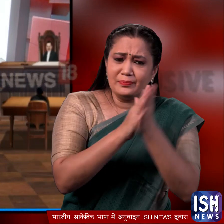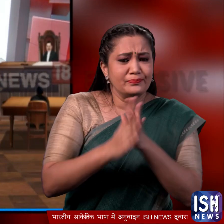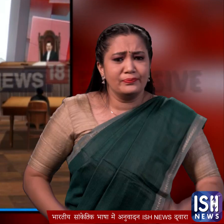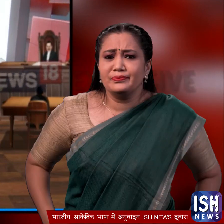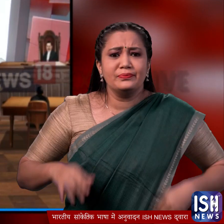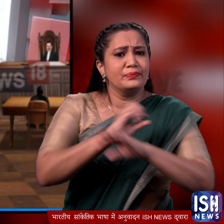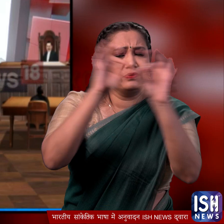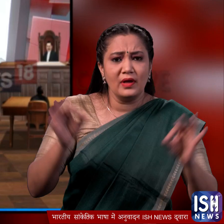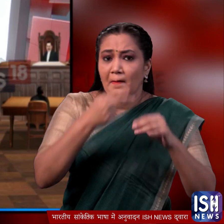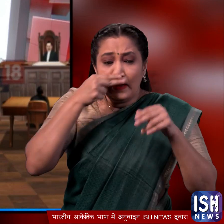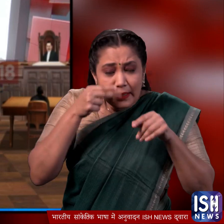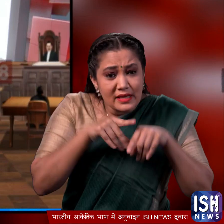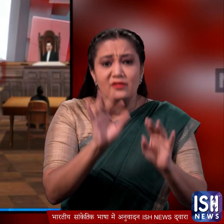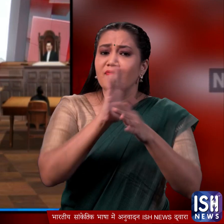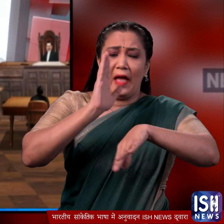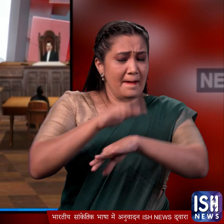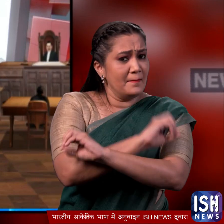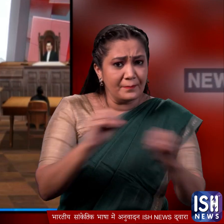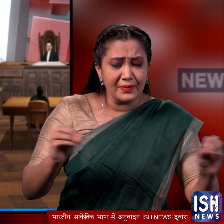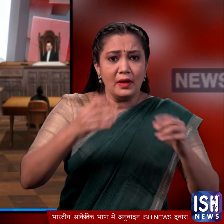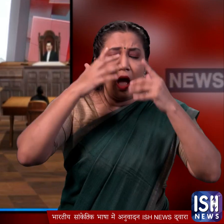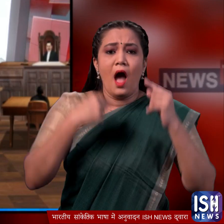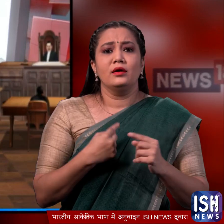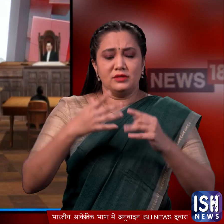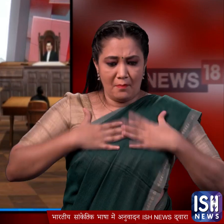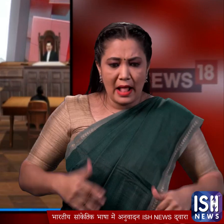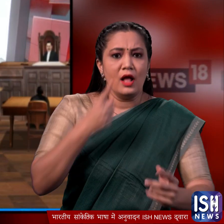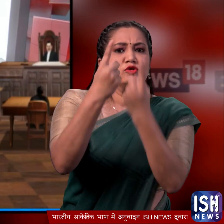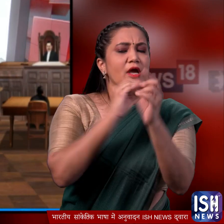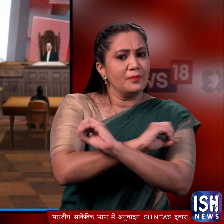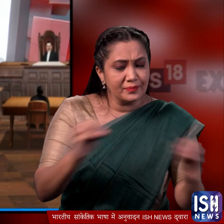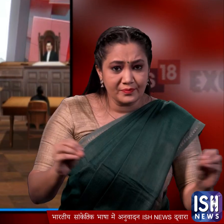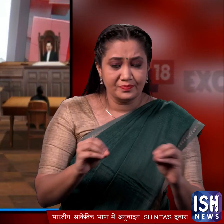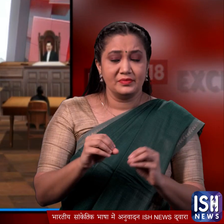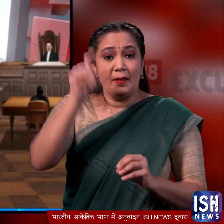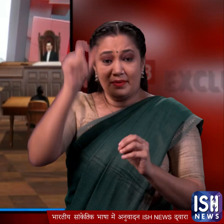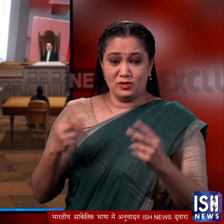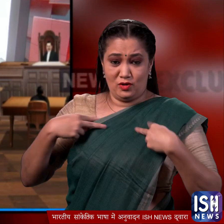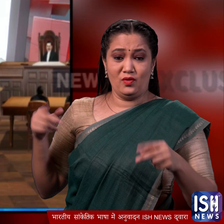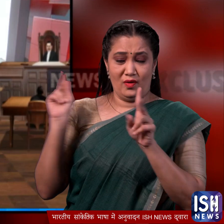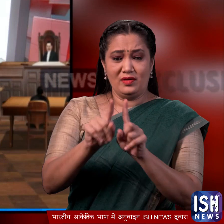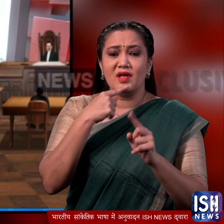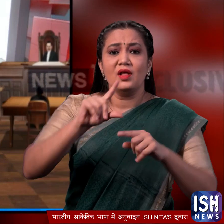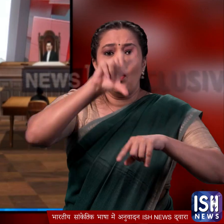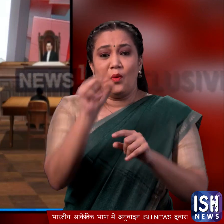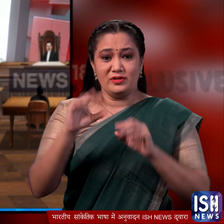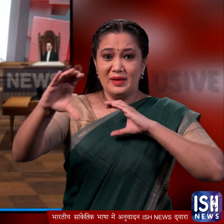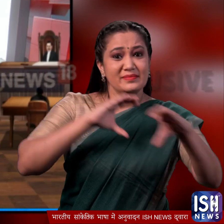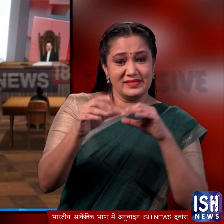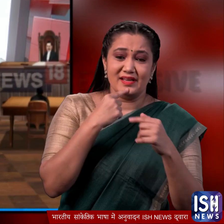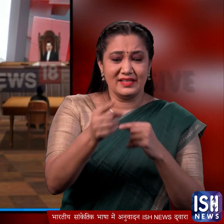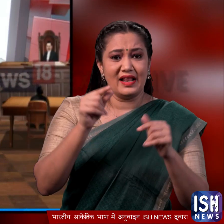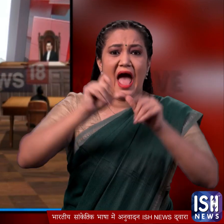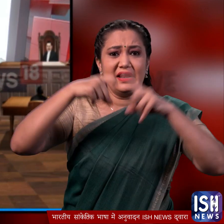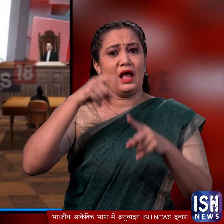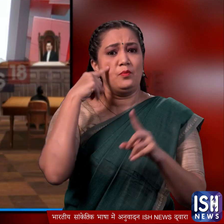की बरामदगी हुई, न ही उन्होंने नशा किया, क्योंकि जांच एजेंसी ने उनका मेडिकल टेस्ट भी नहीं करवाया। मुकुल रोहतगी ने यह भी कहा कि जिन व्हाट्सएप चैट को आर्यन